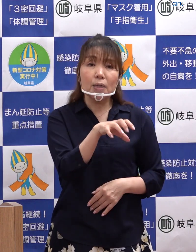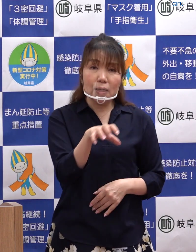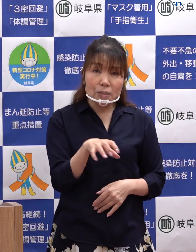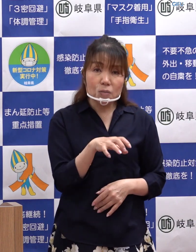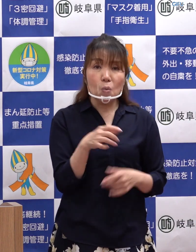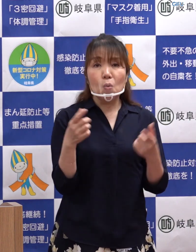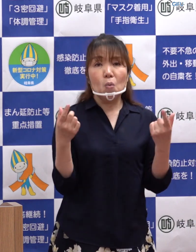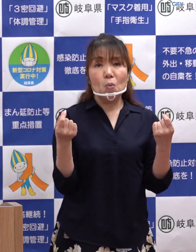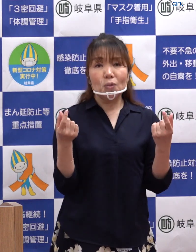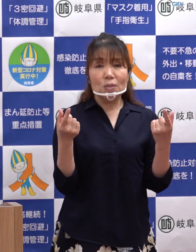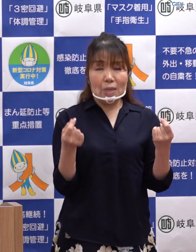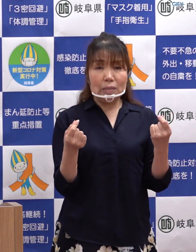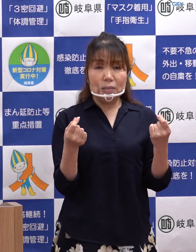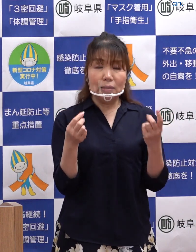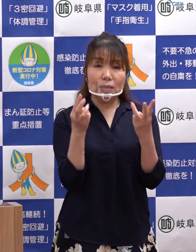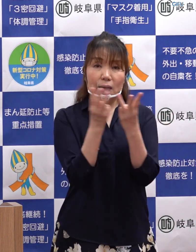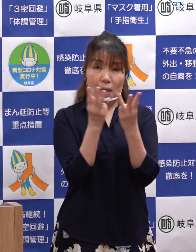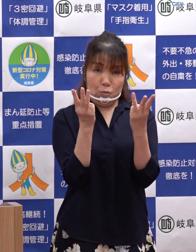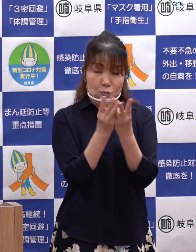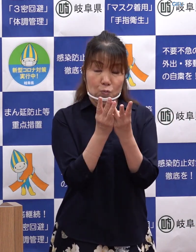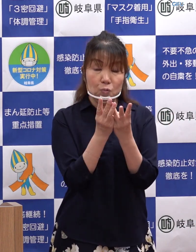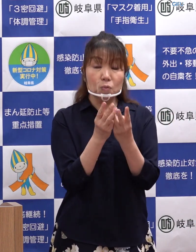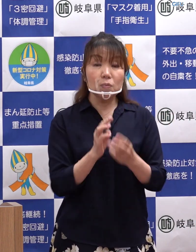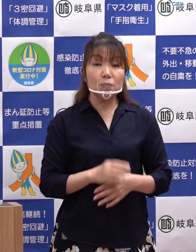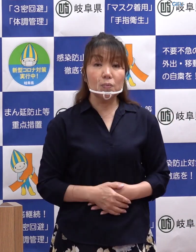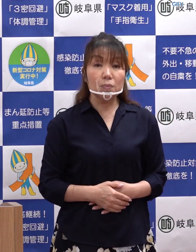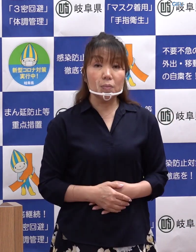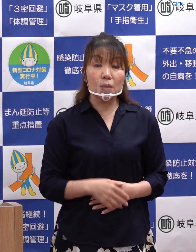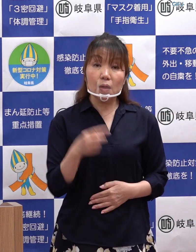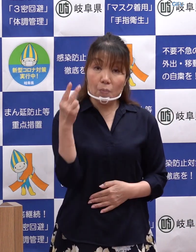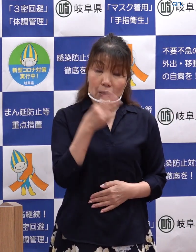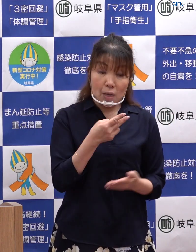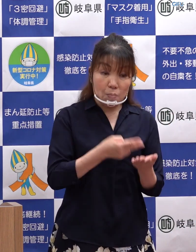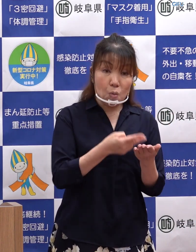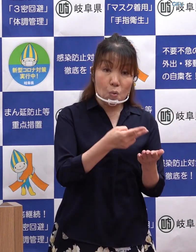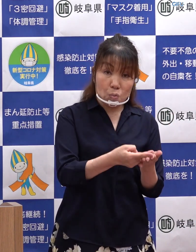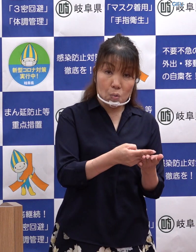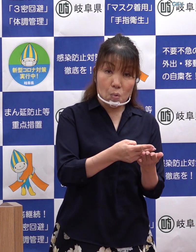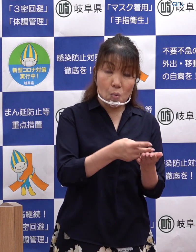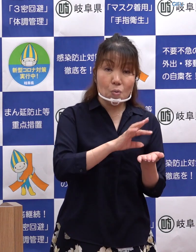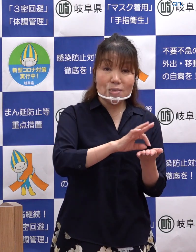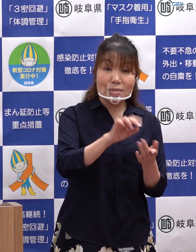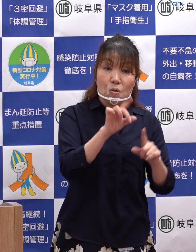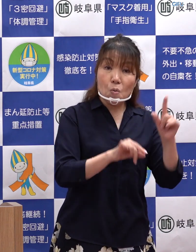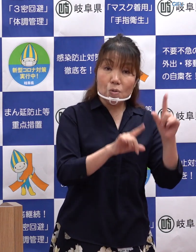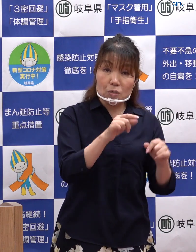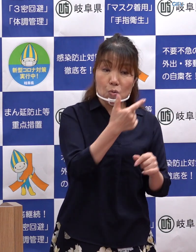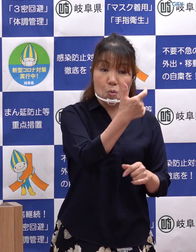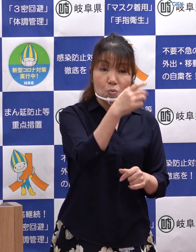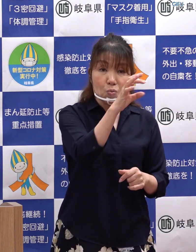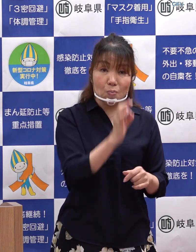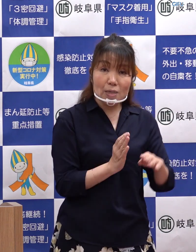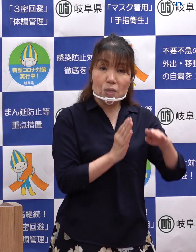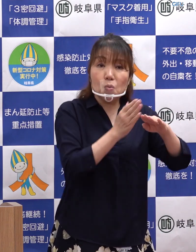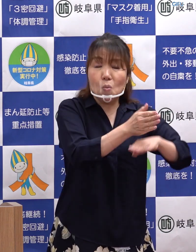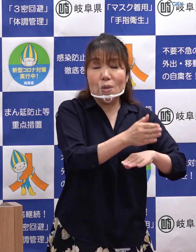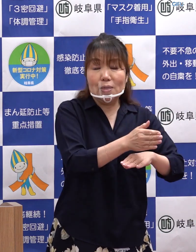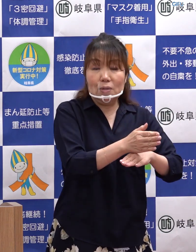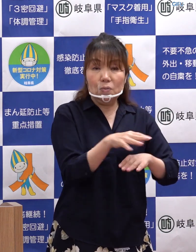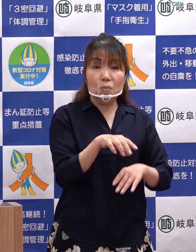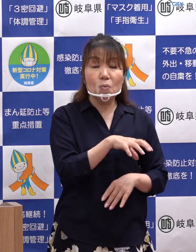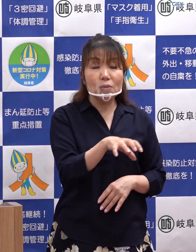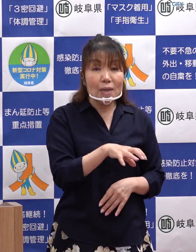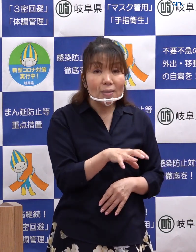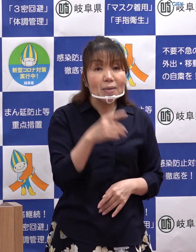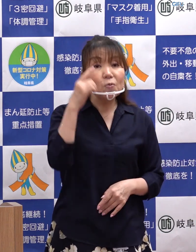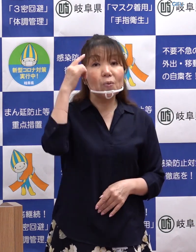敵するような数字でございます。また病床使用率も6割を超えておりますし、そうしたことを考